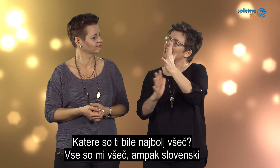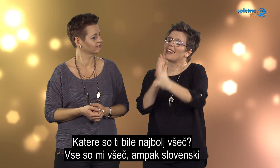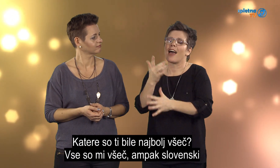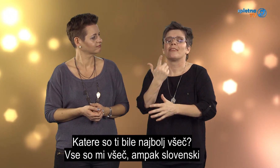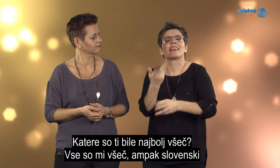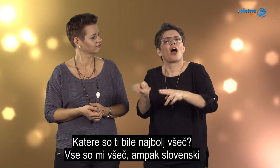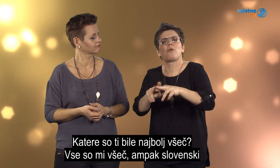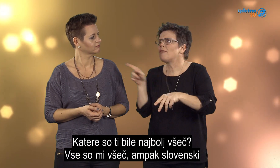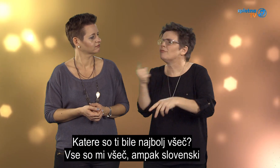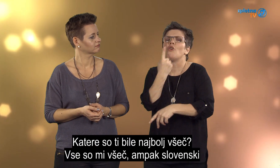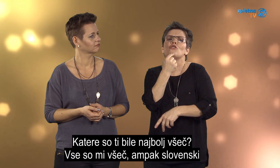všeč?